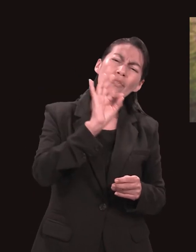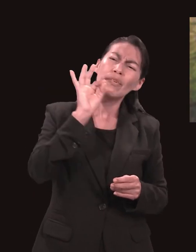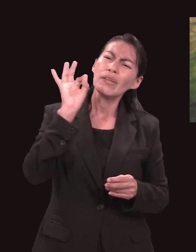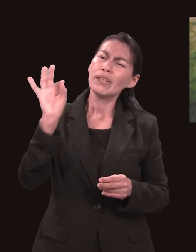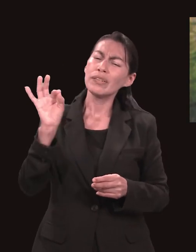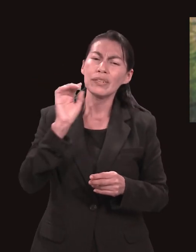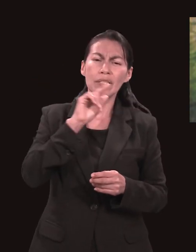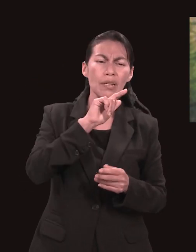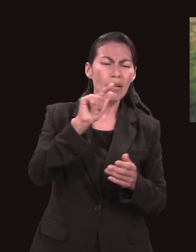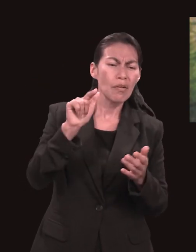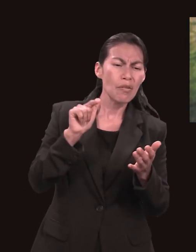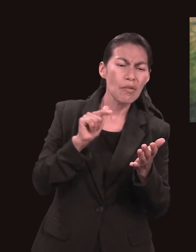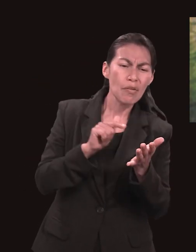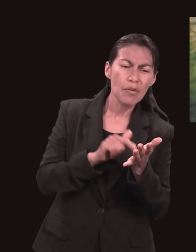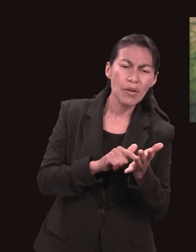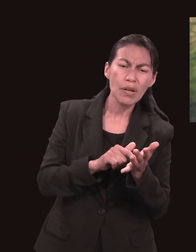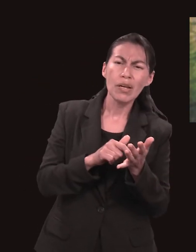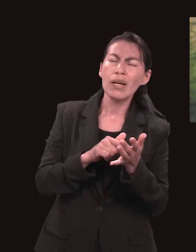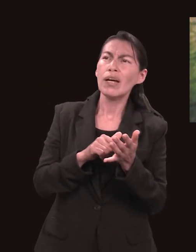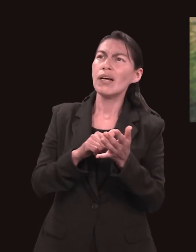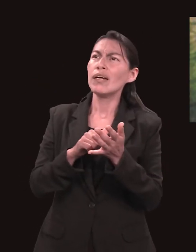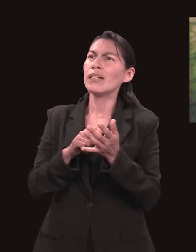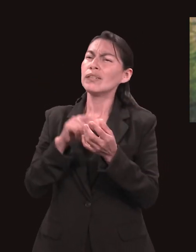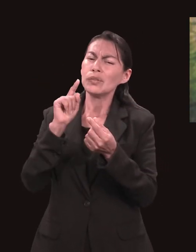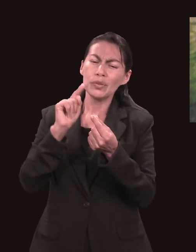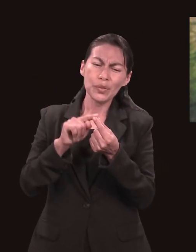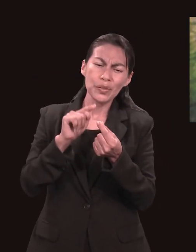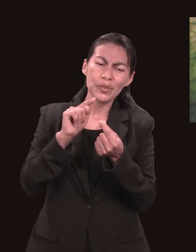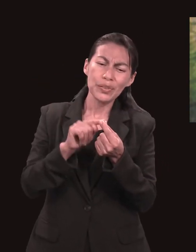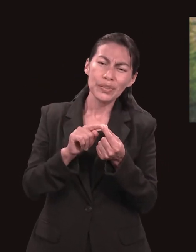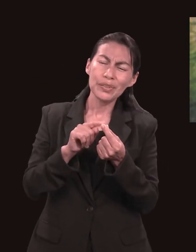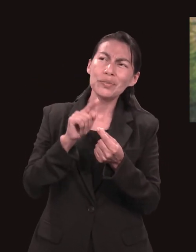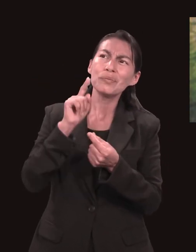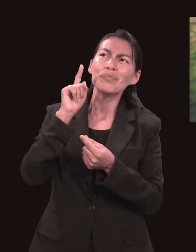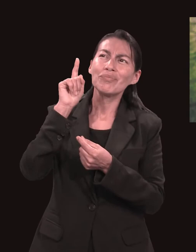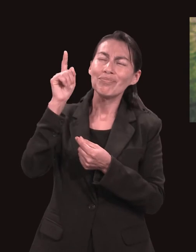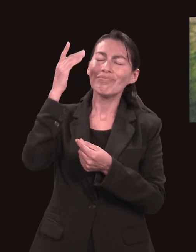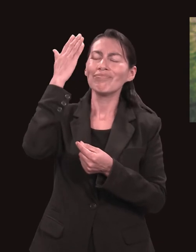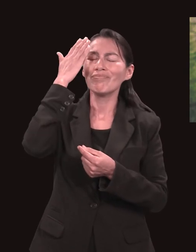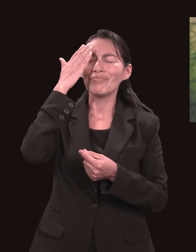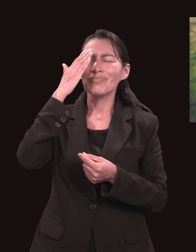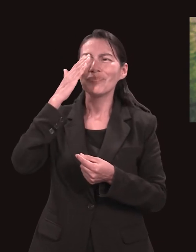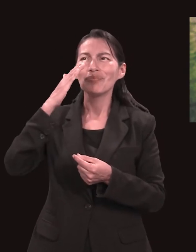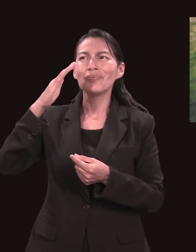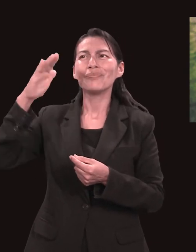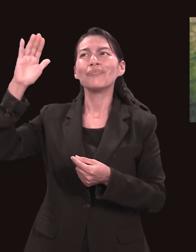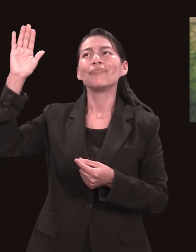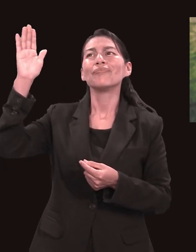es la hora el lugar y en el mundo tú